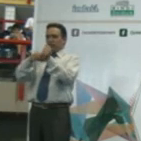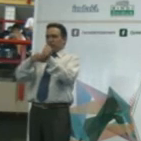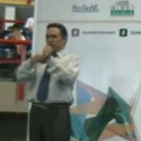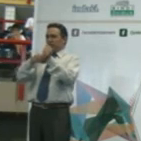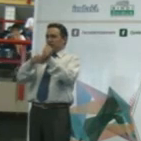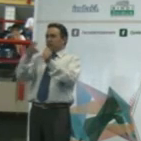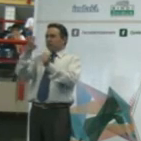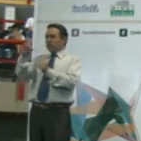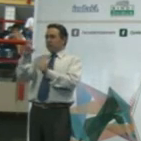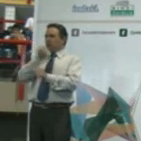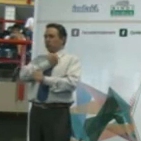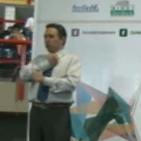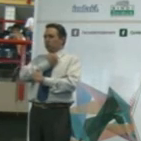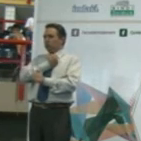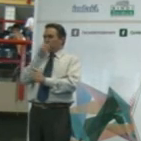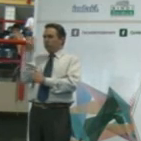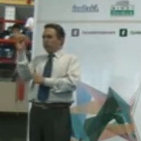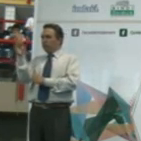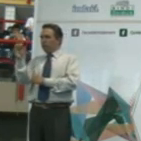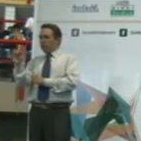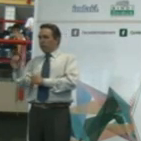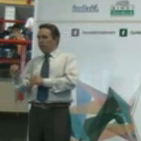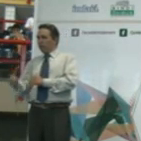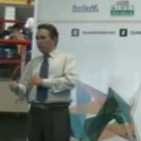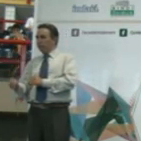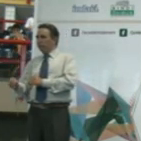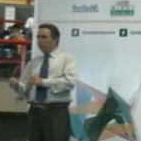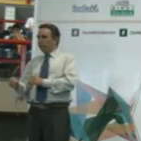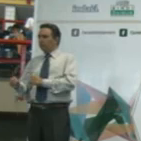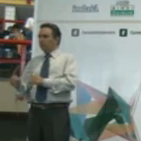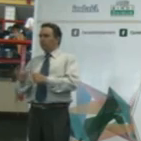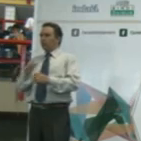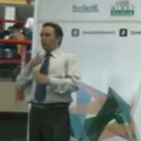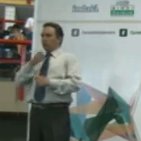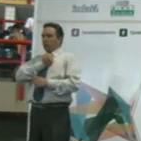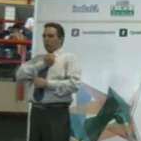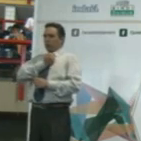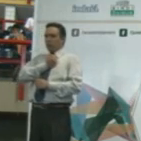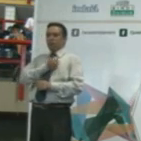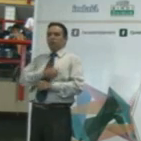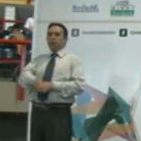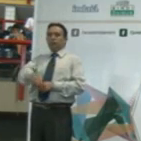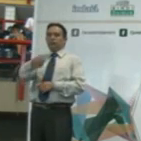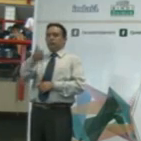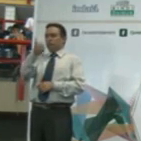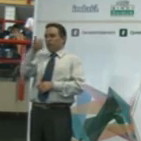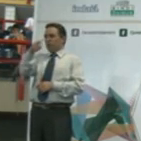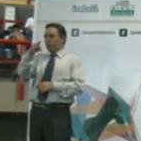5 dígitos, obtida das permutações dos algarismos do número